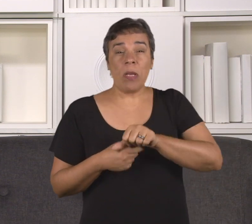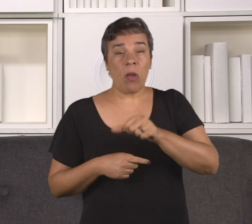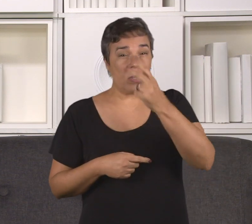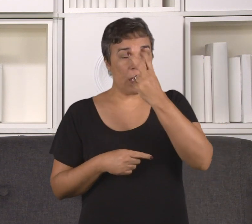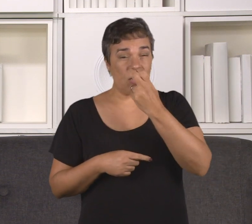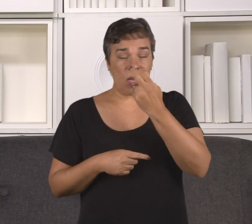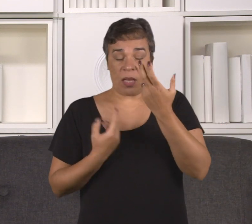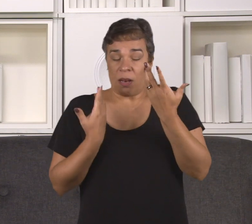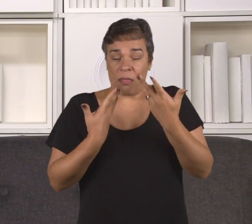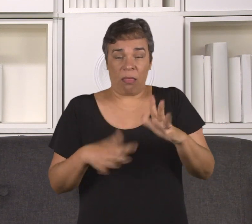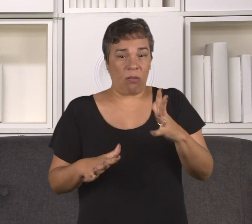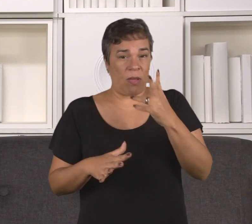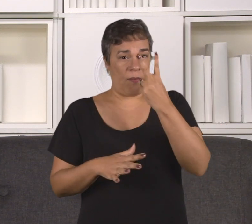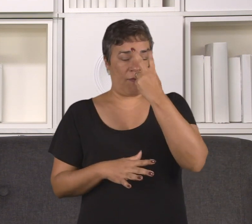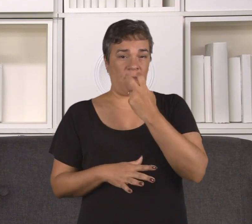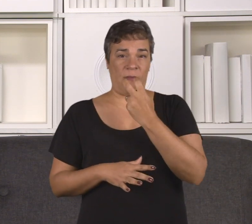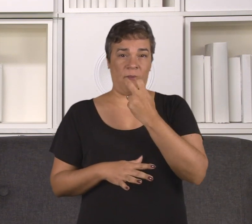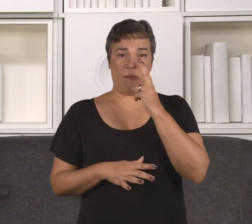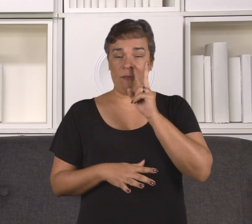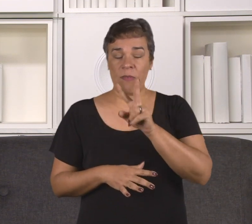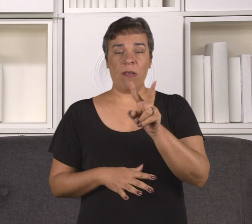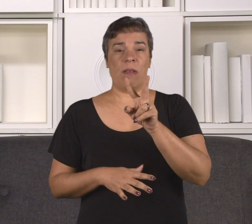ver.